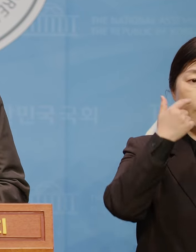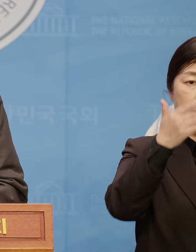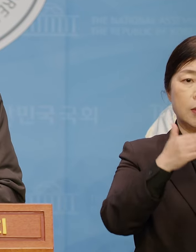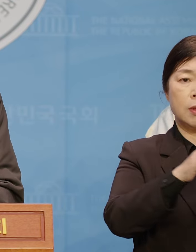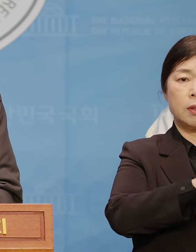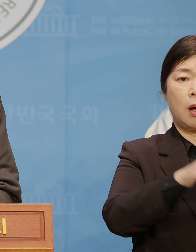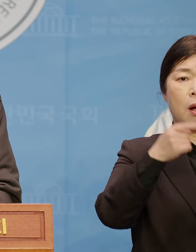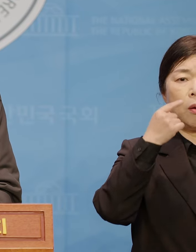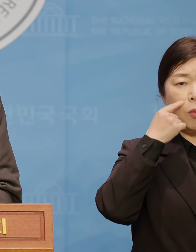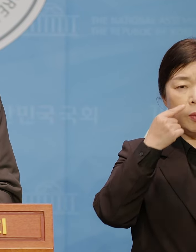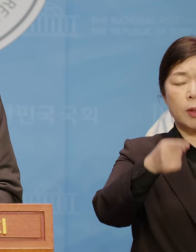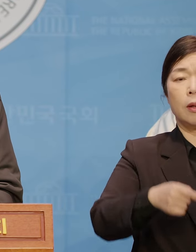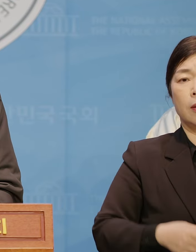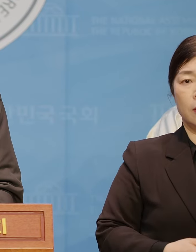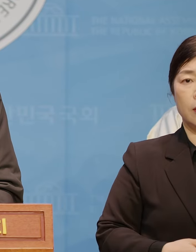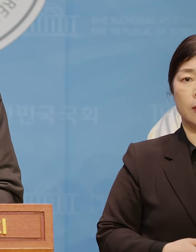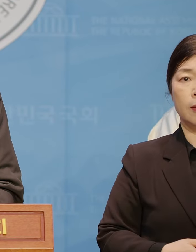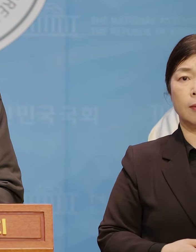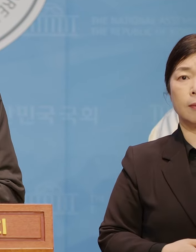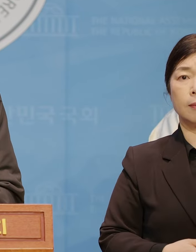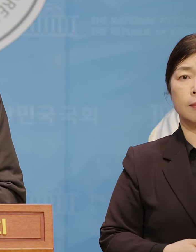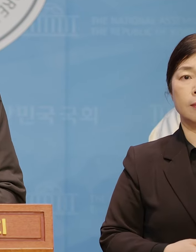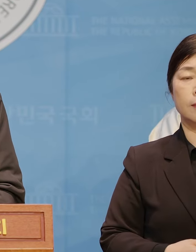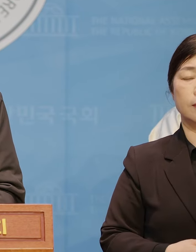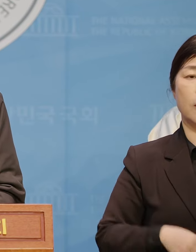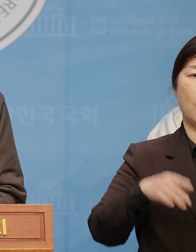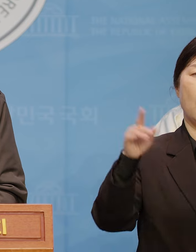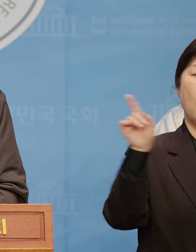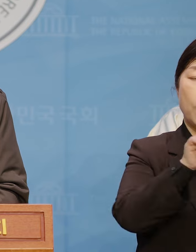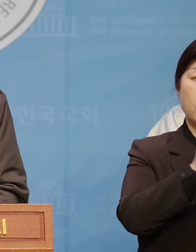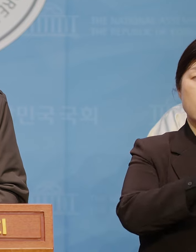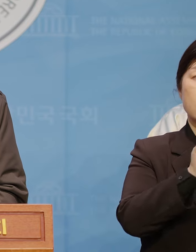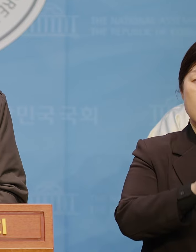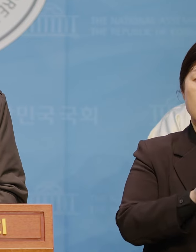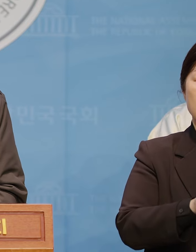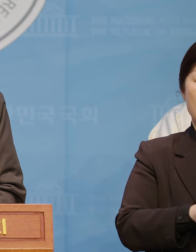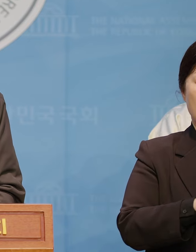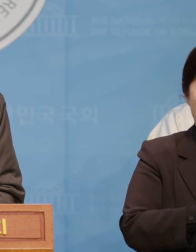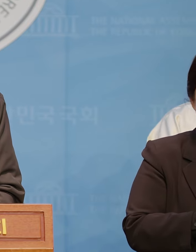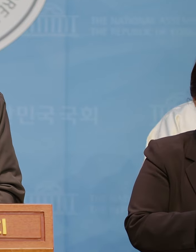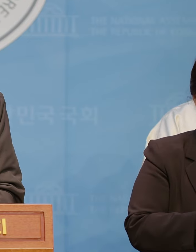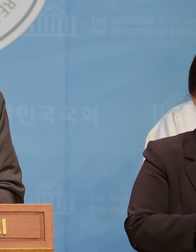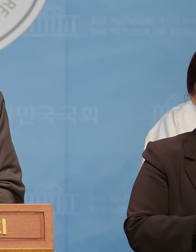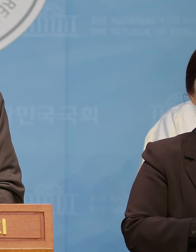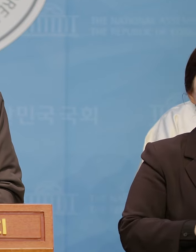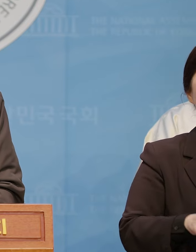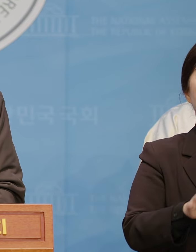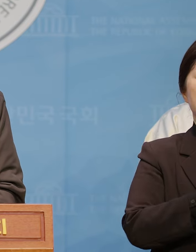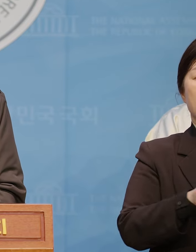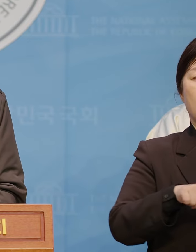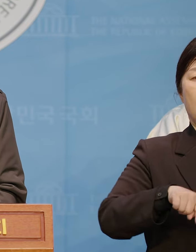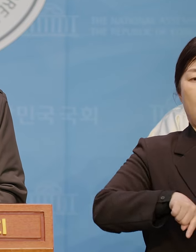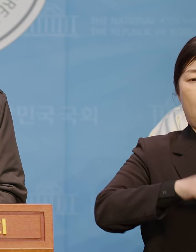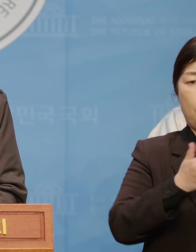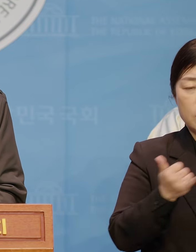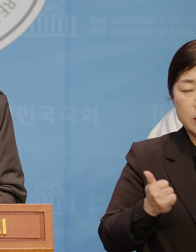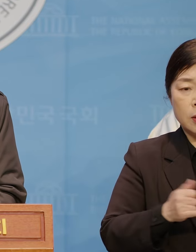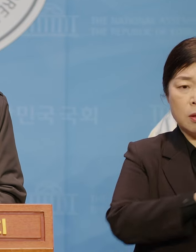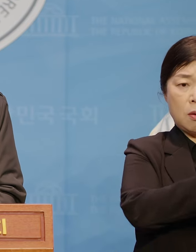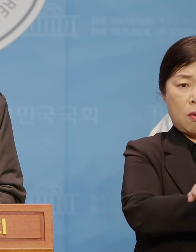잘 보여주고 있습니다 무엇이든지 돈이 된다면의